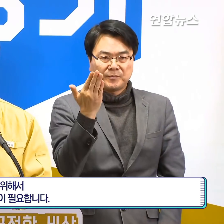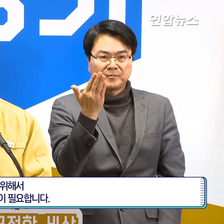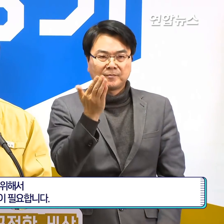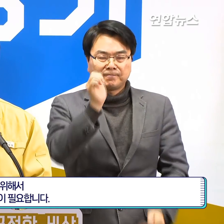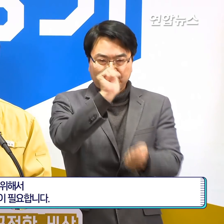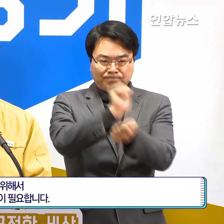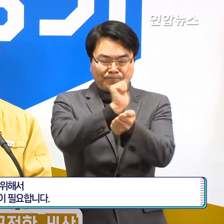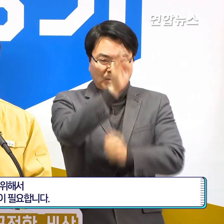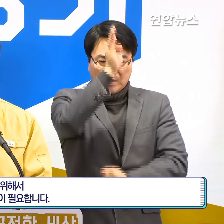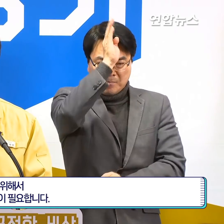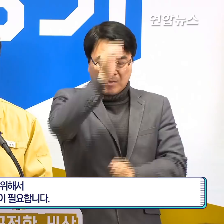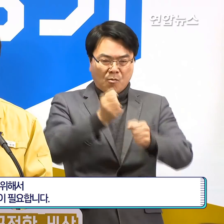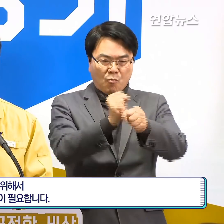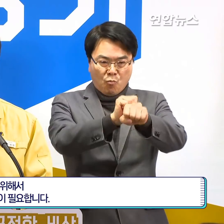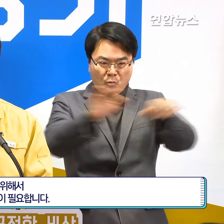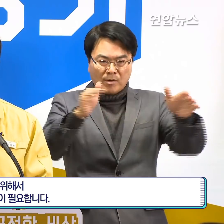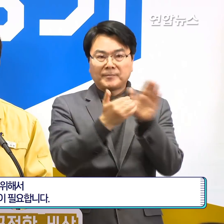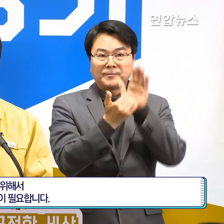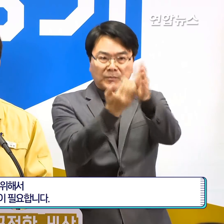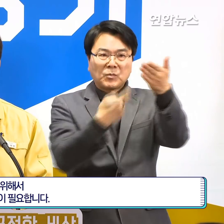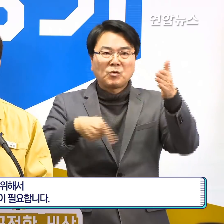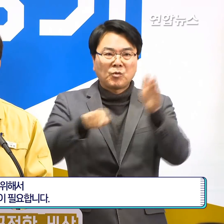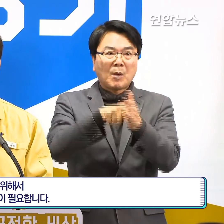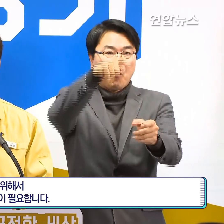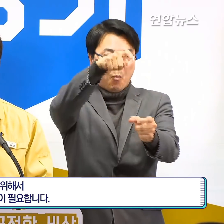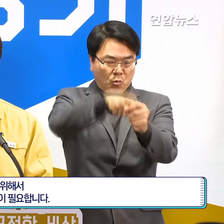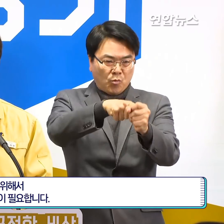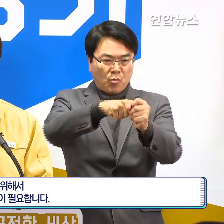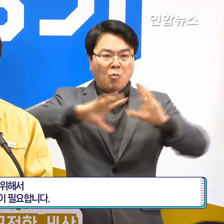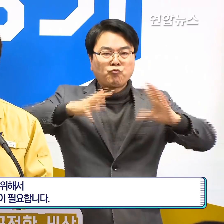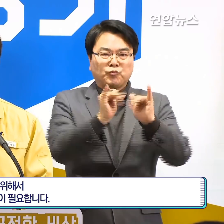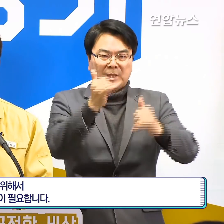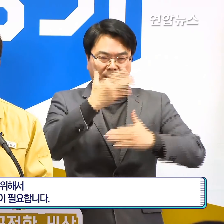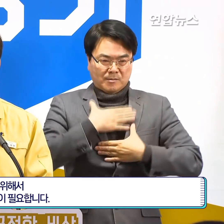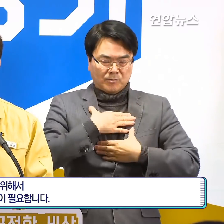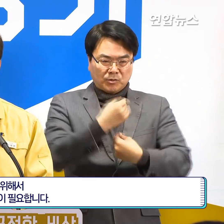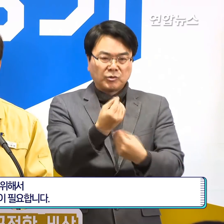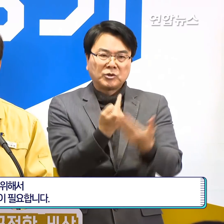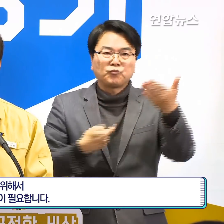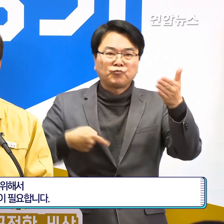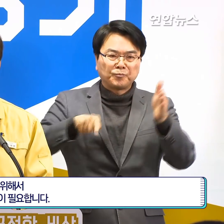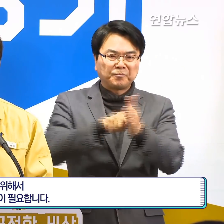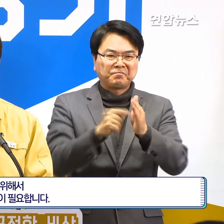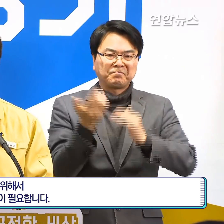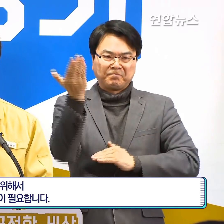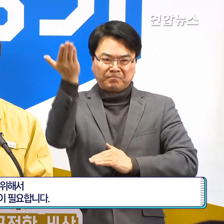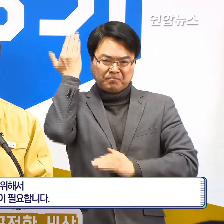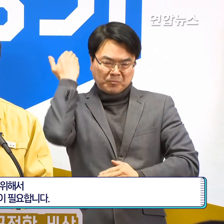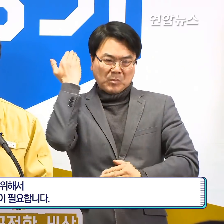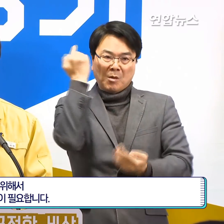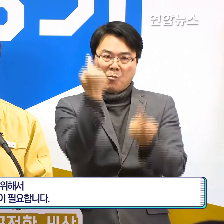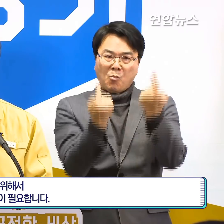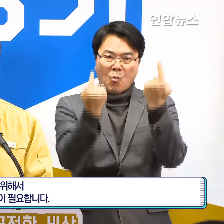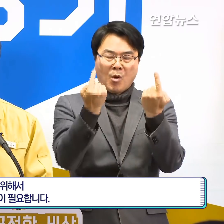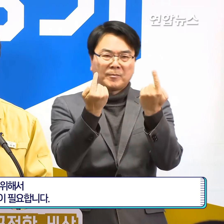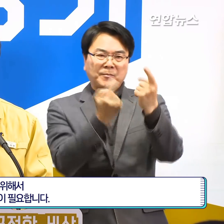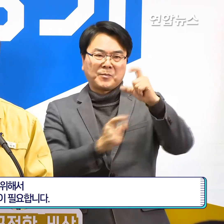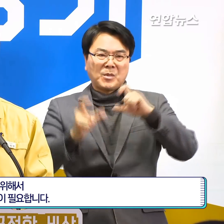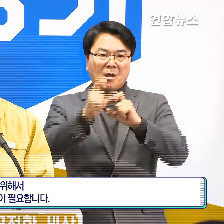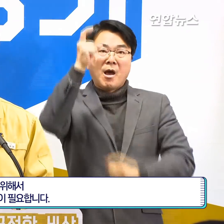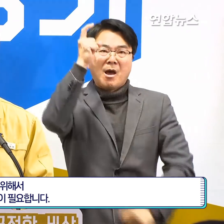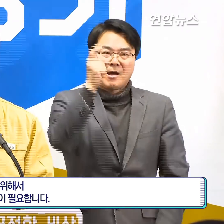감염병 확산을 저지하고 국민 안전을 지키기 위해서 지금까지와는 다른